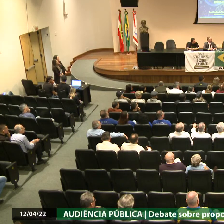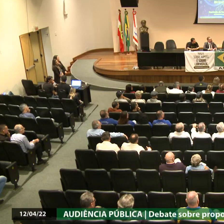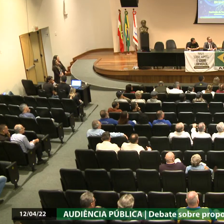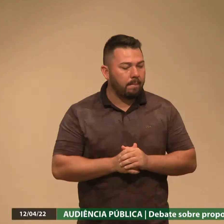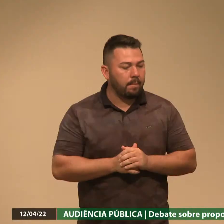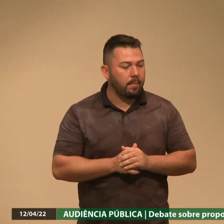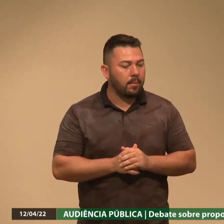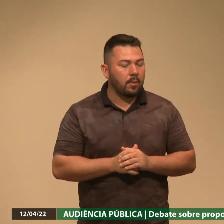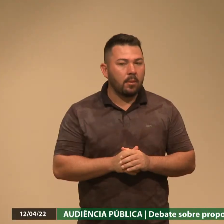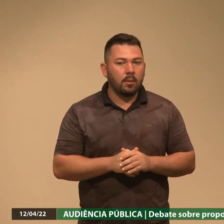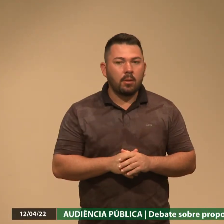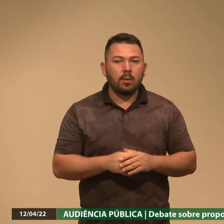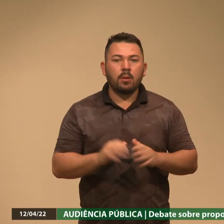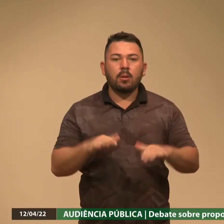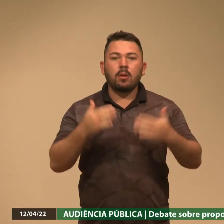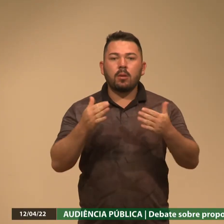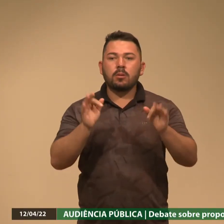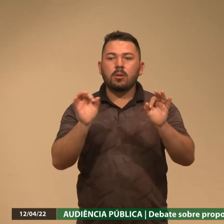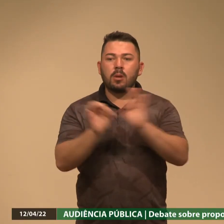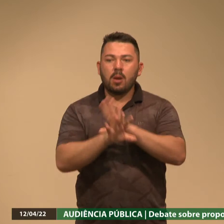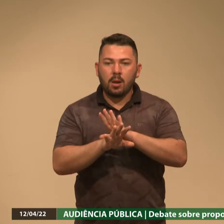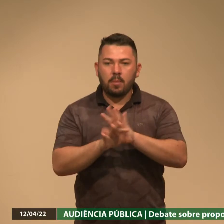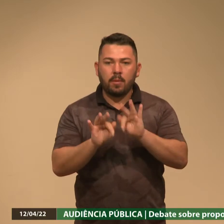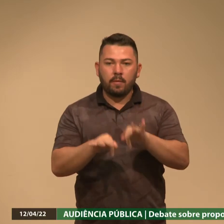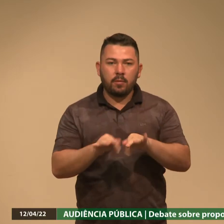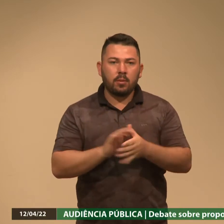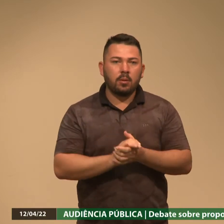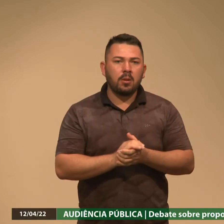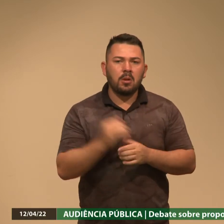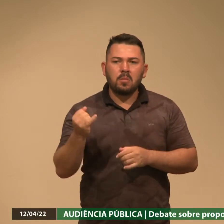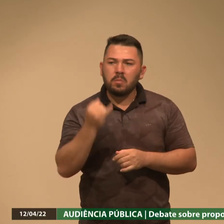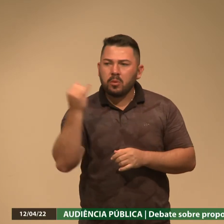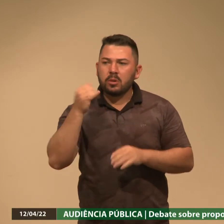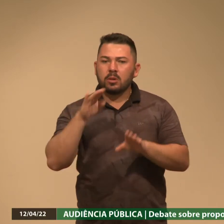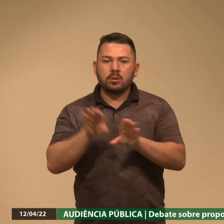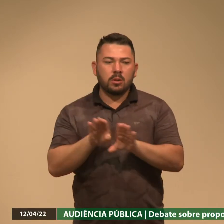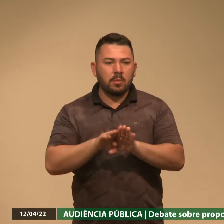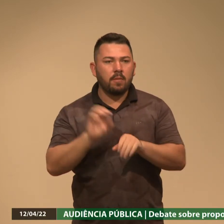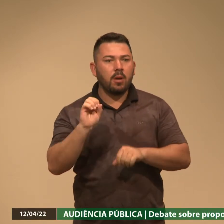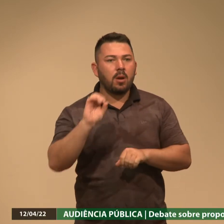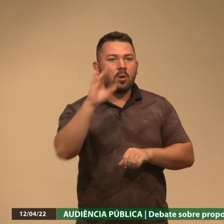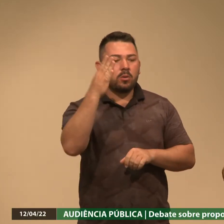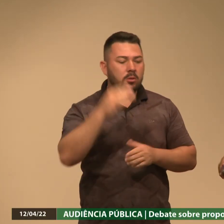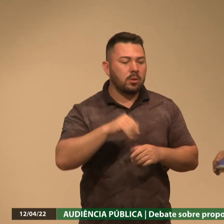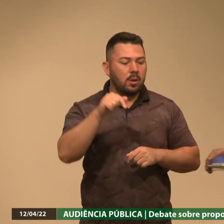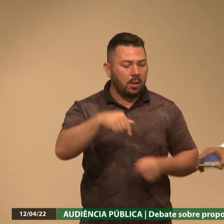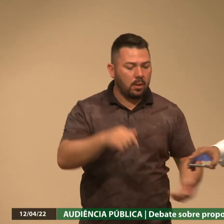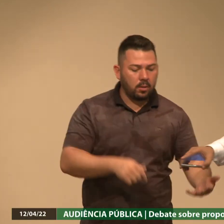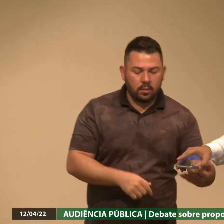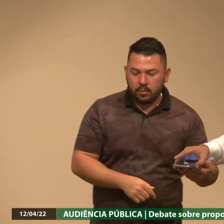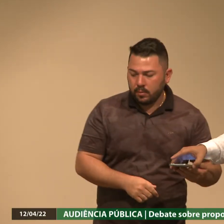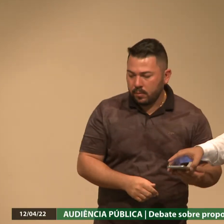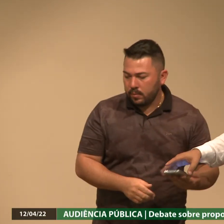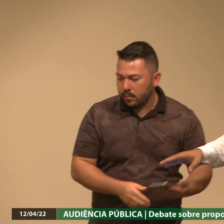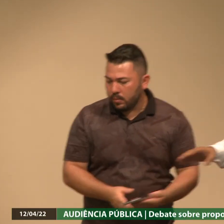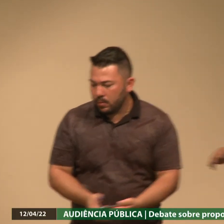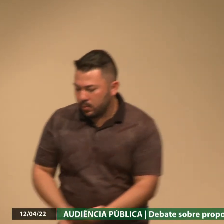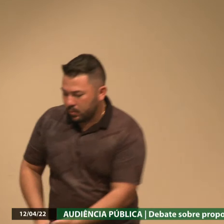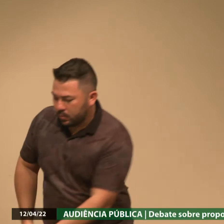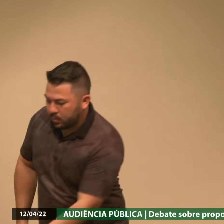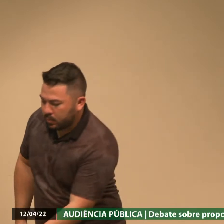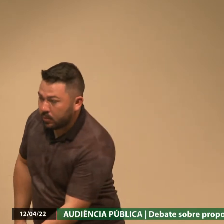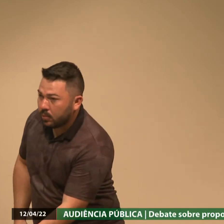e antes do encerramento que ele dizer para vocês que algo muito importante também vai acontecer aqui nessa Assembleia Legislativa